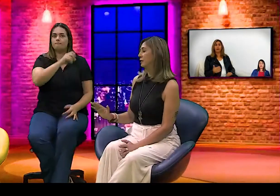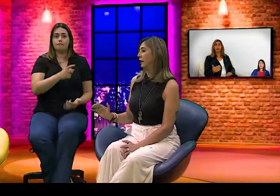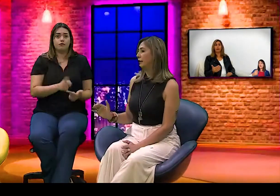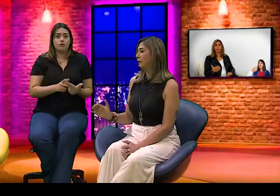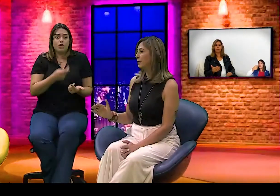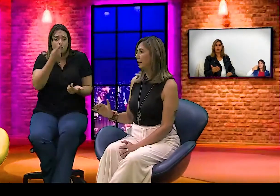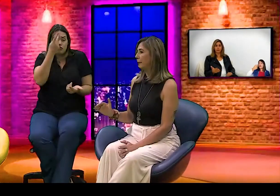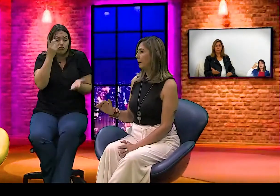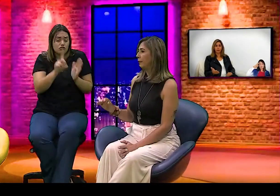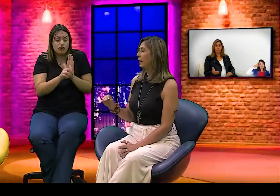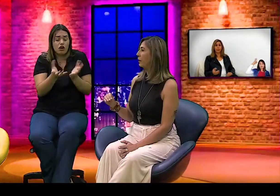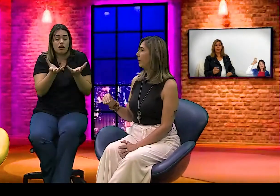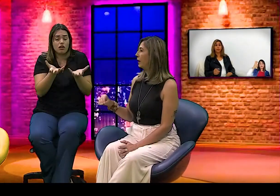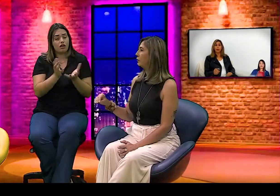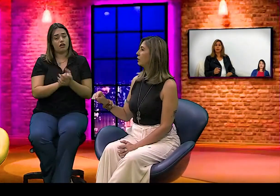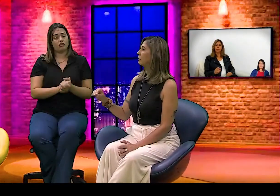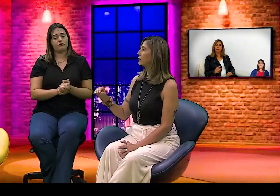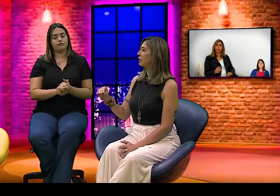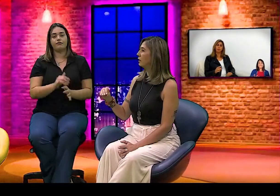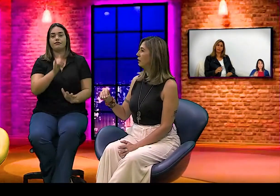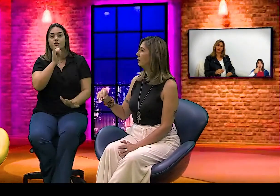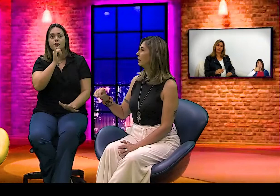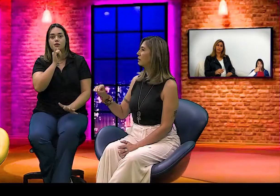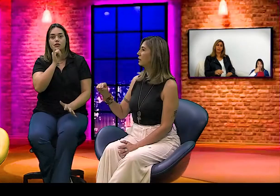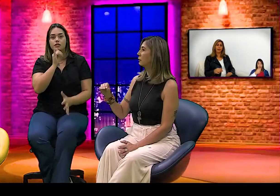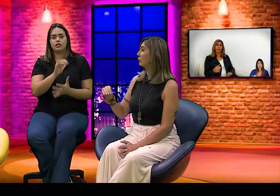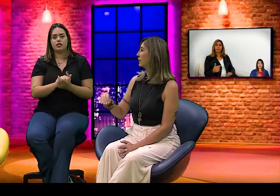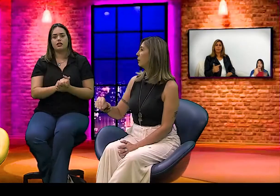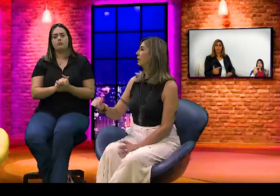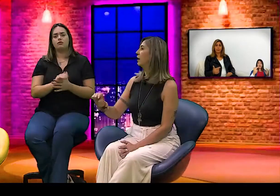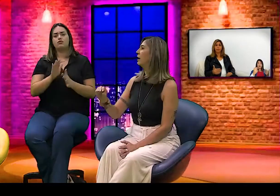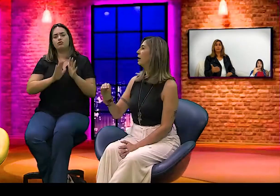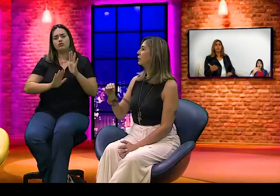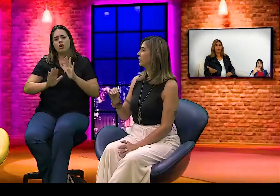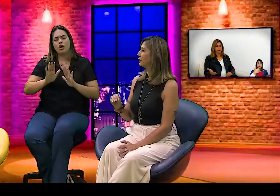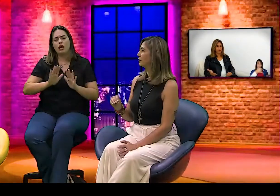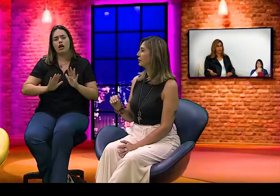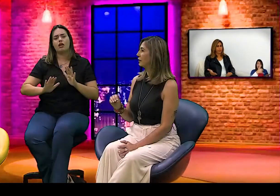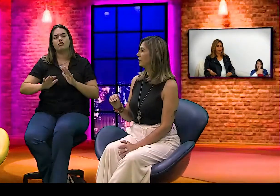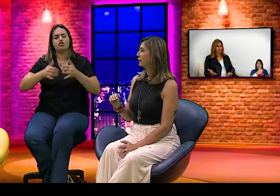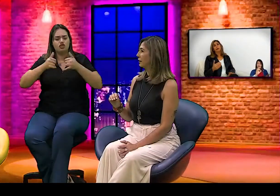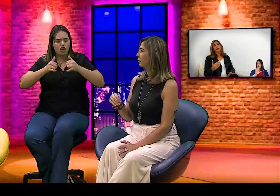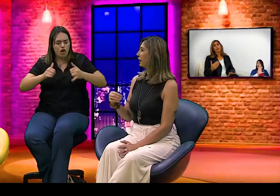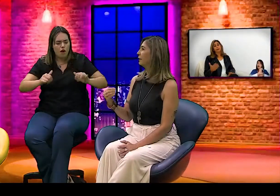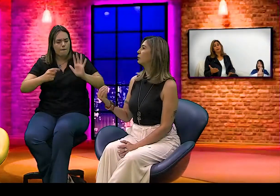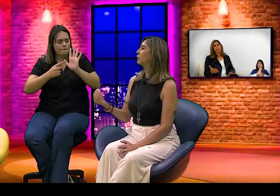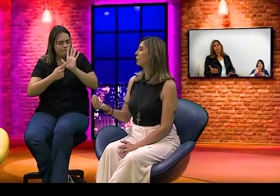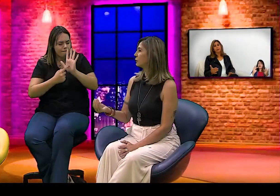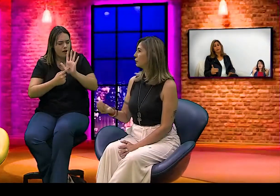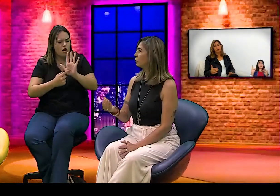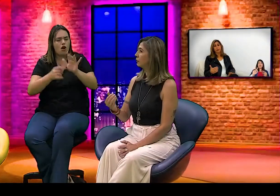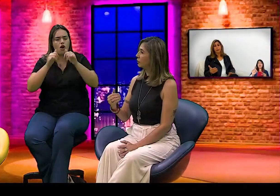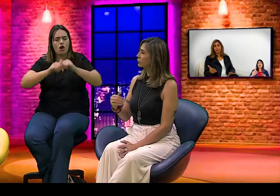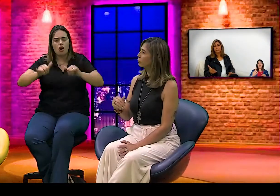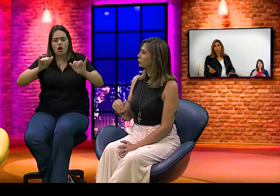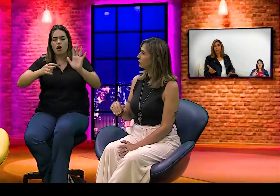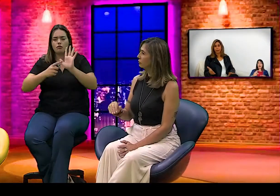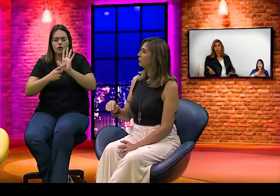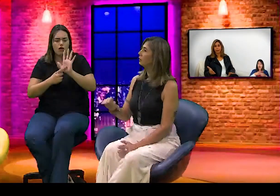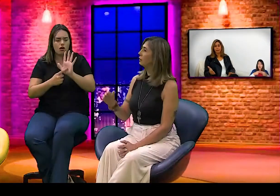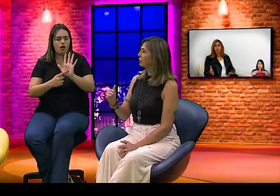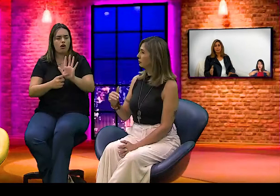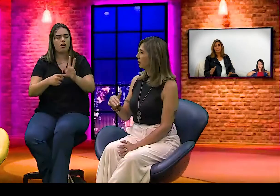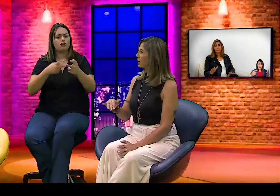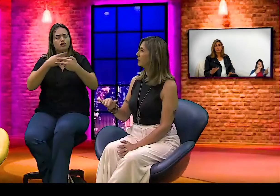afastar de você. Então, assim, de repente, você ir trazendo algumas reportagens, né, falando sobre o assunto de uma forma